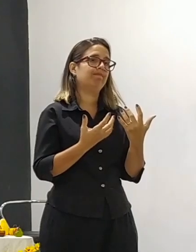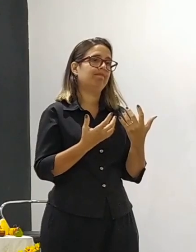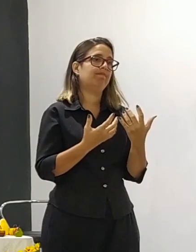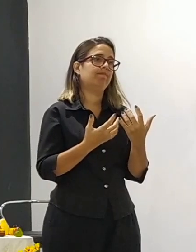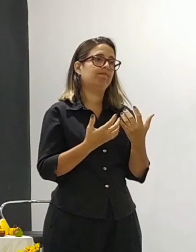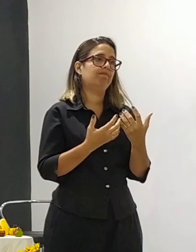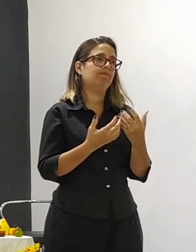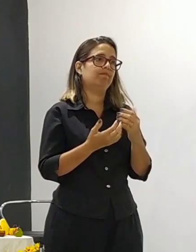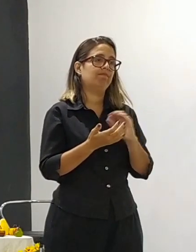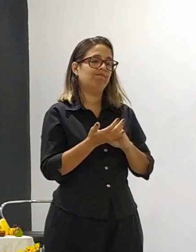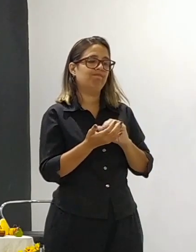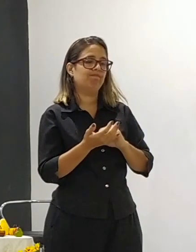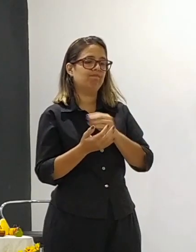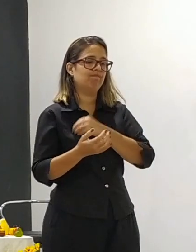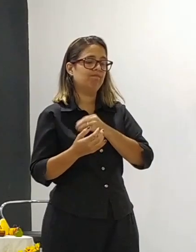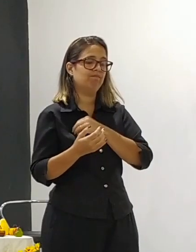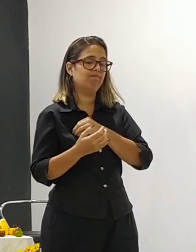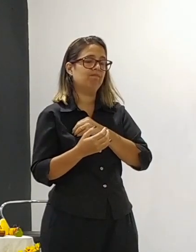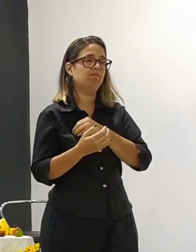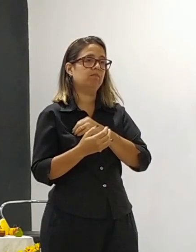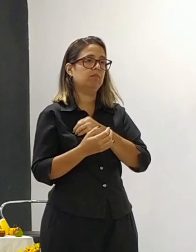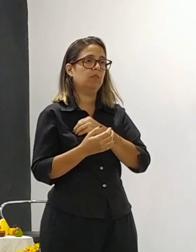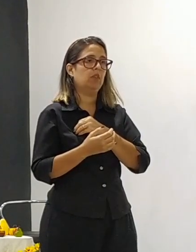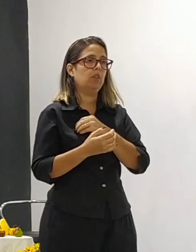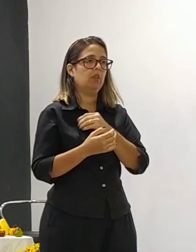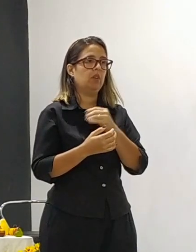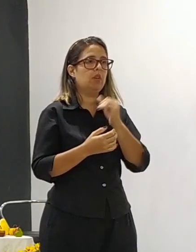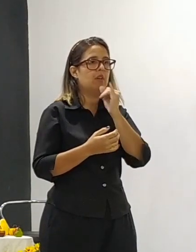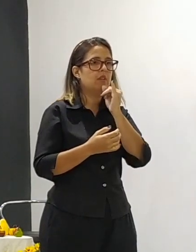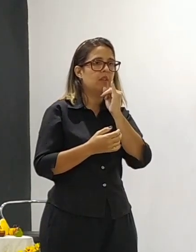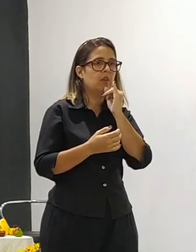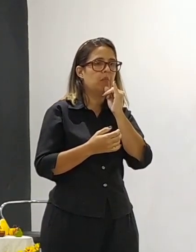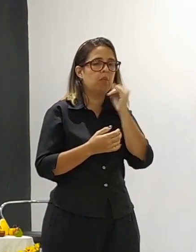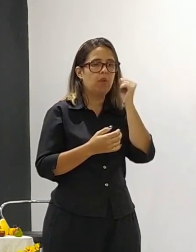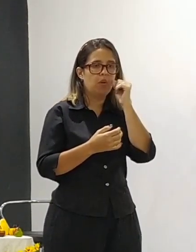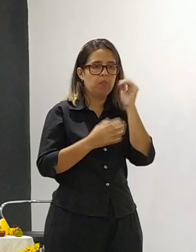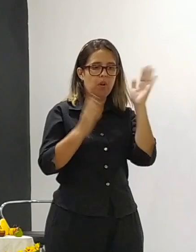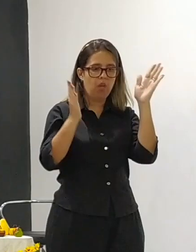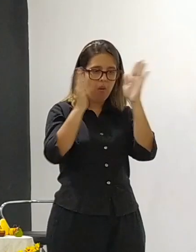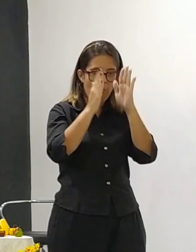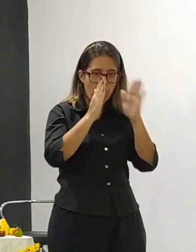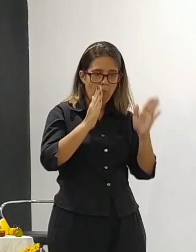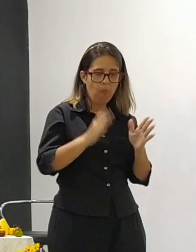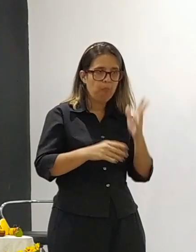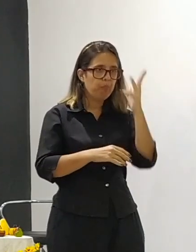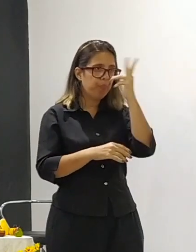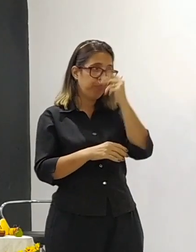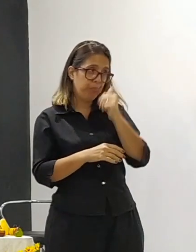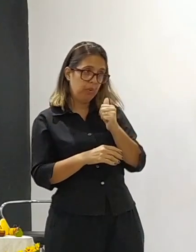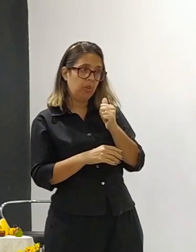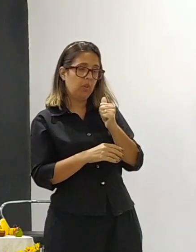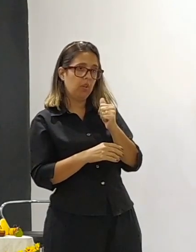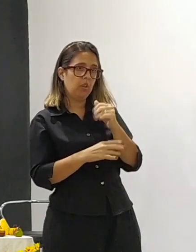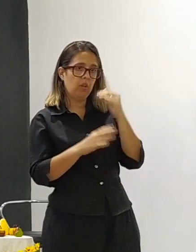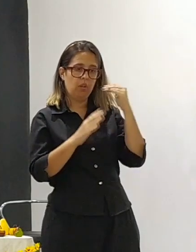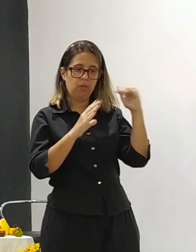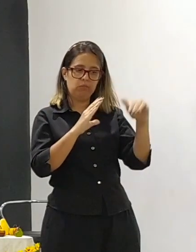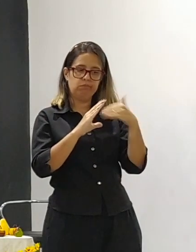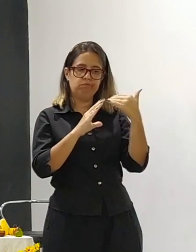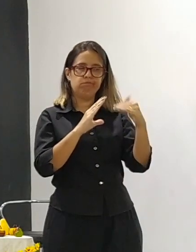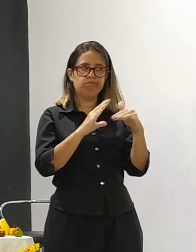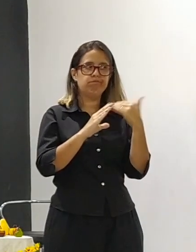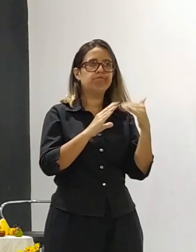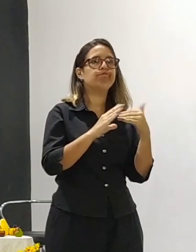Tira o pecado. Aquela mulher bonita lá do seu trabalho, aquele rapaz bacana, manda uma mensagem para você